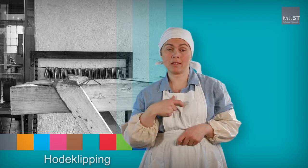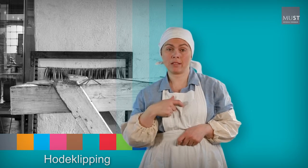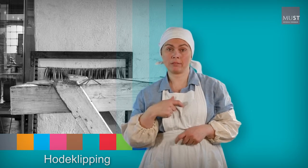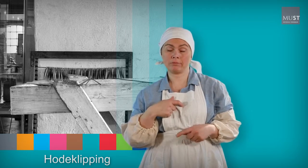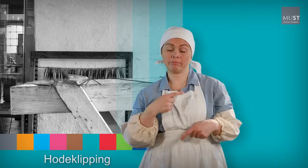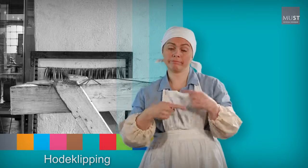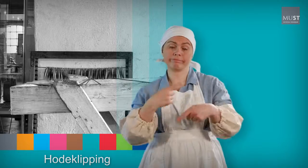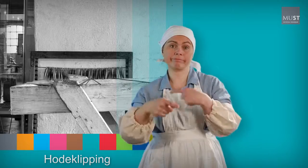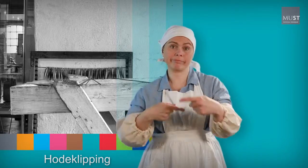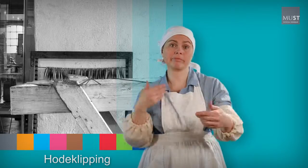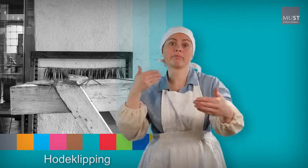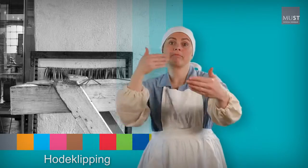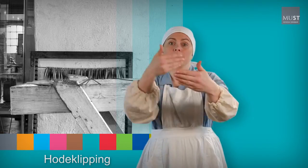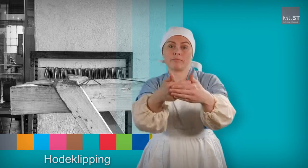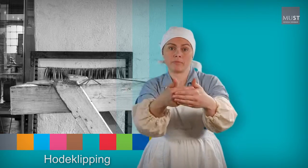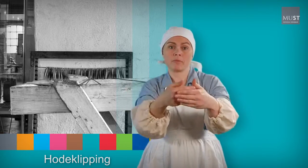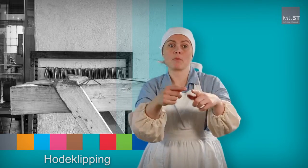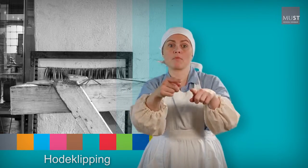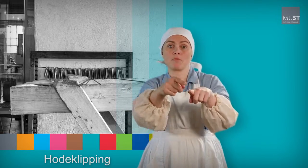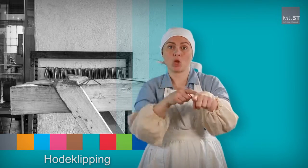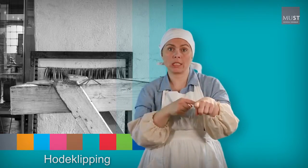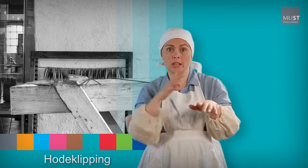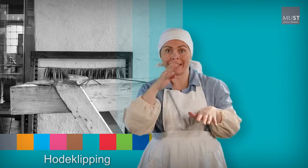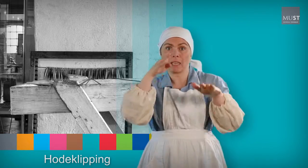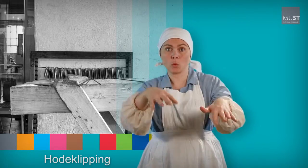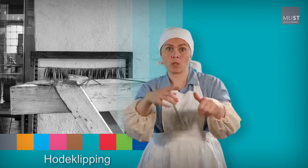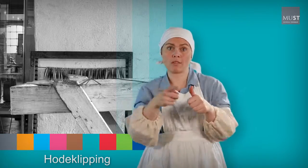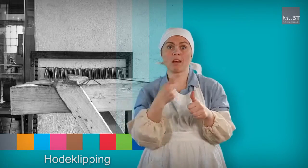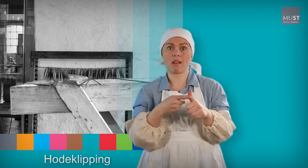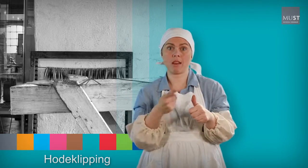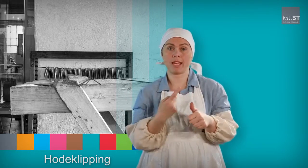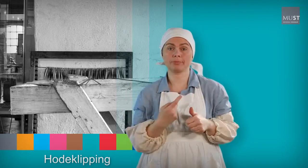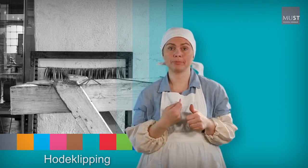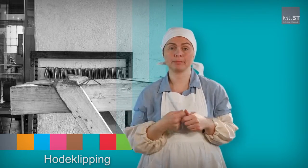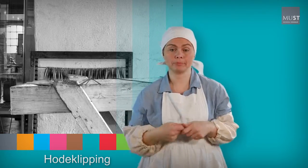Den titelen var i bruk helt fram til begynnelsen av 1900-tallet.